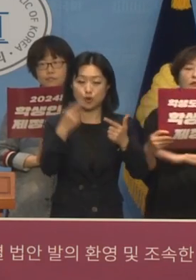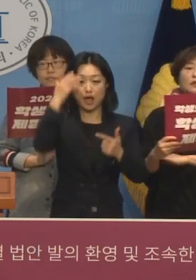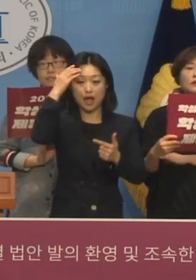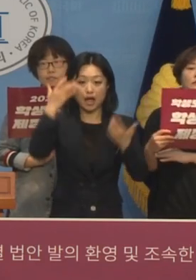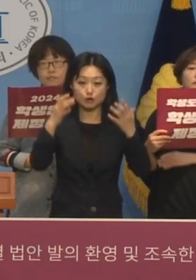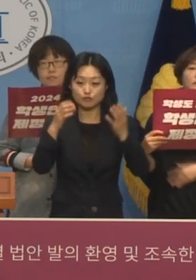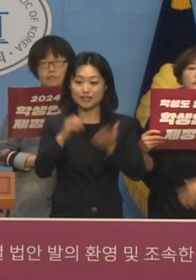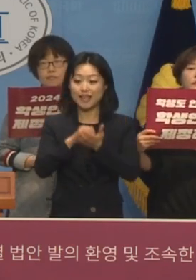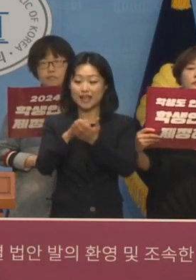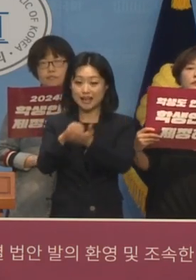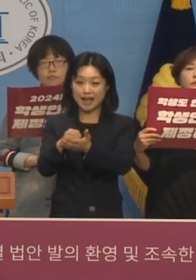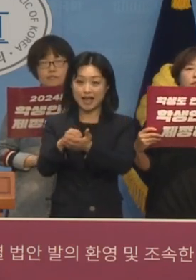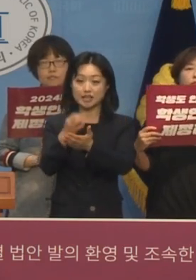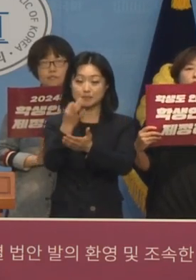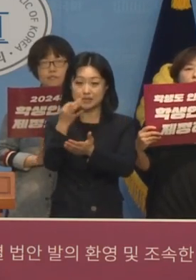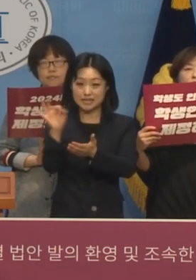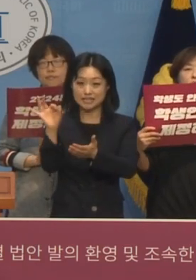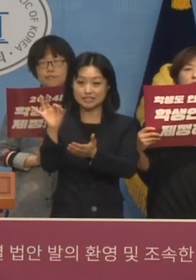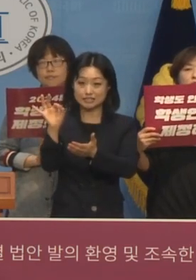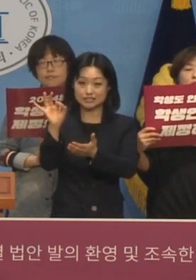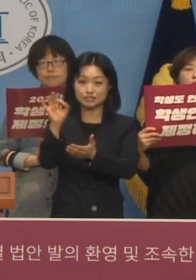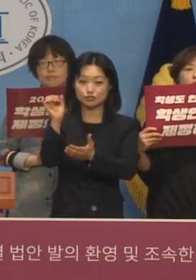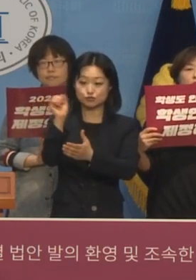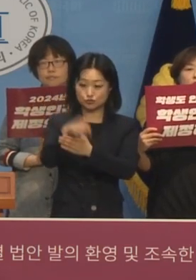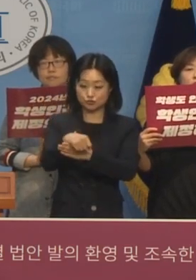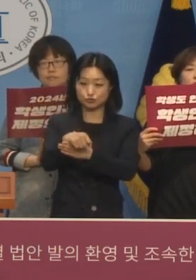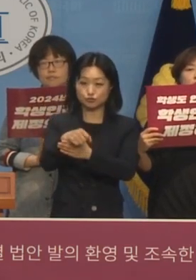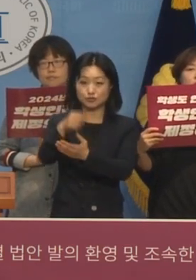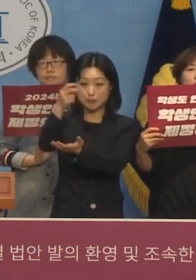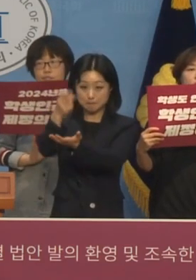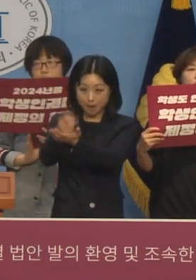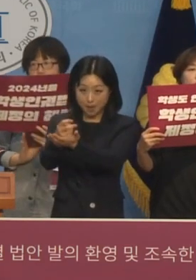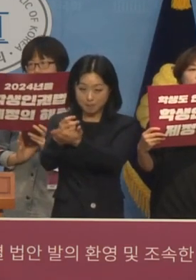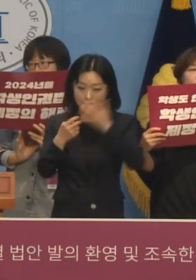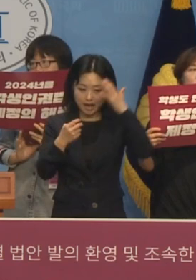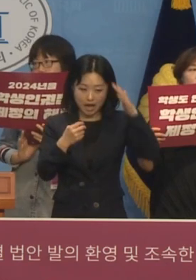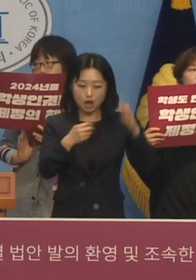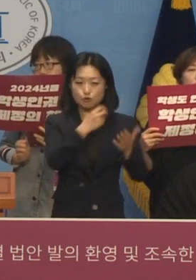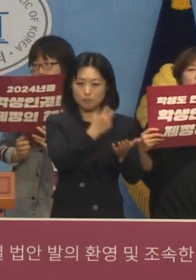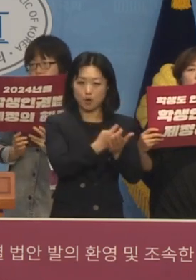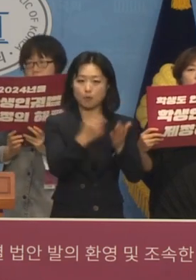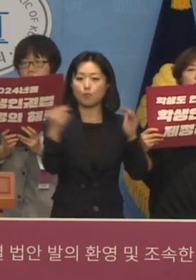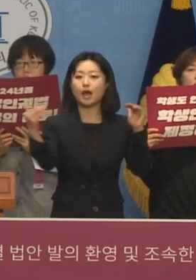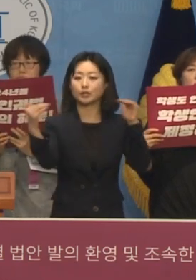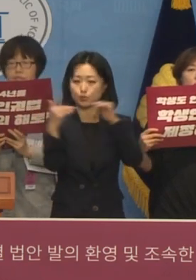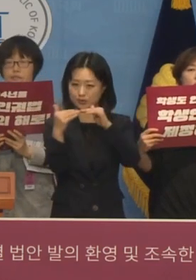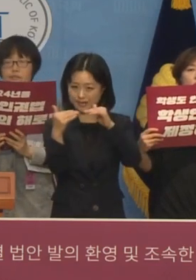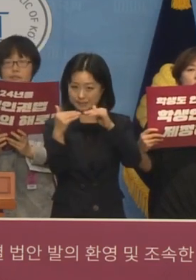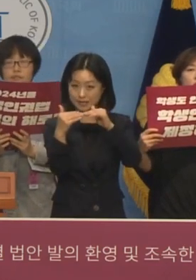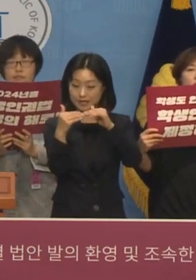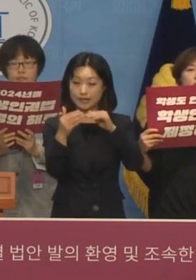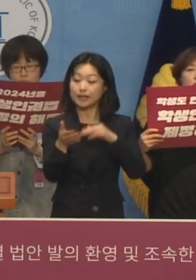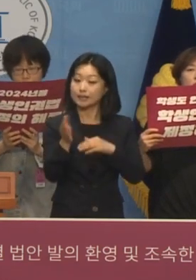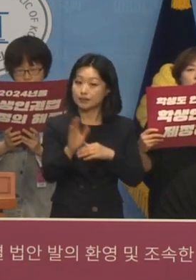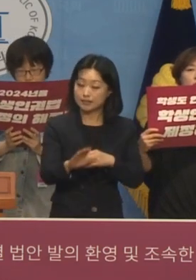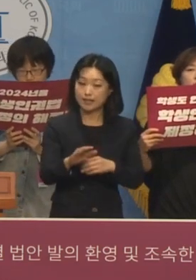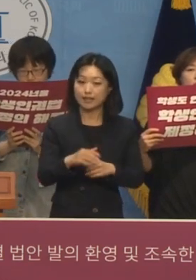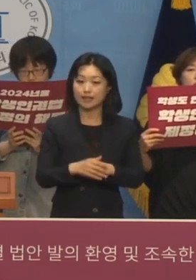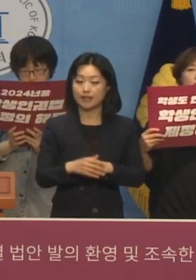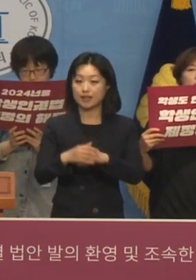우리나라가 가입 인준한 국제법규는 국내법적 효력을 갖고 있습니다. 그럼에도